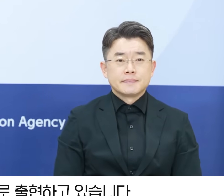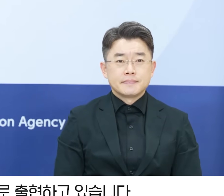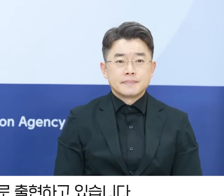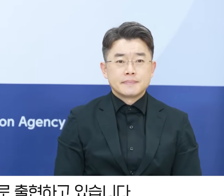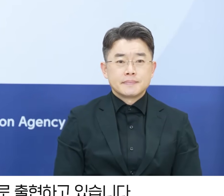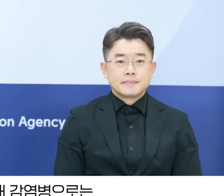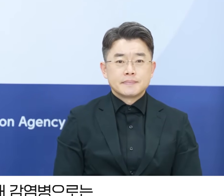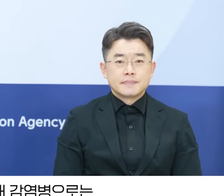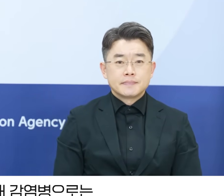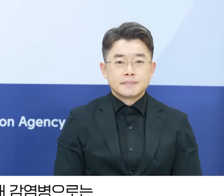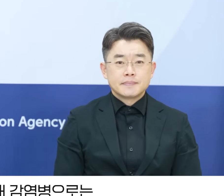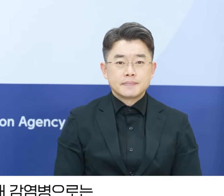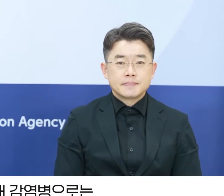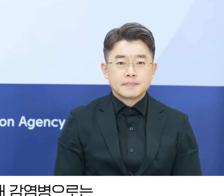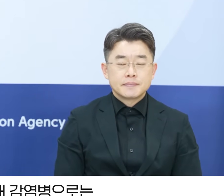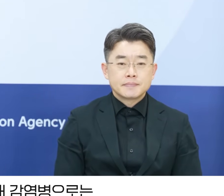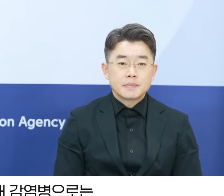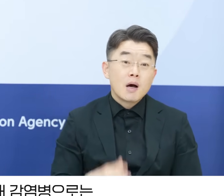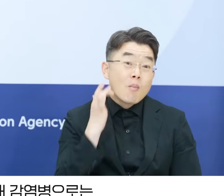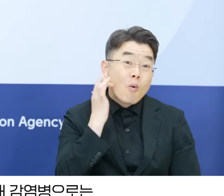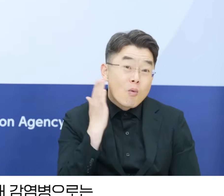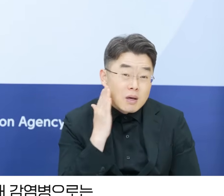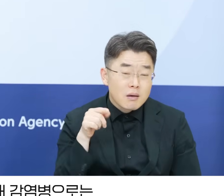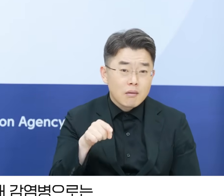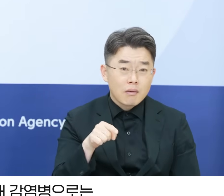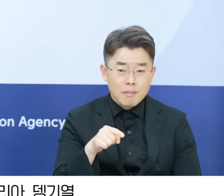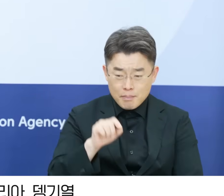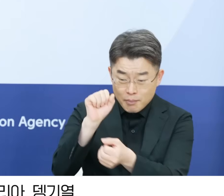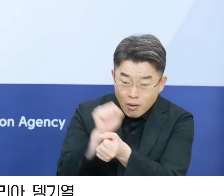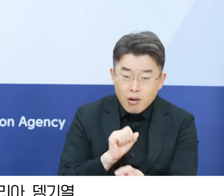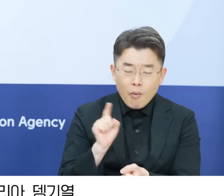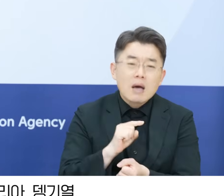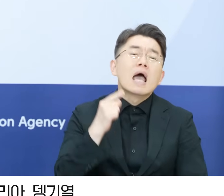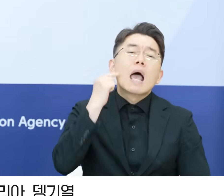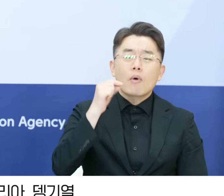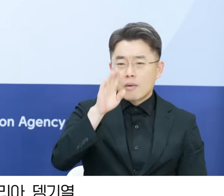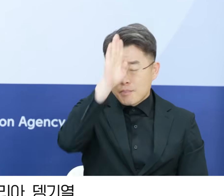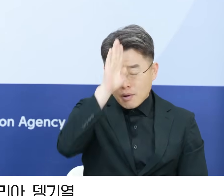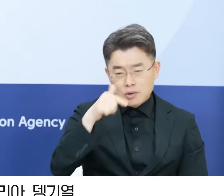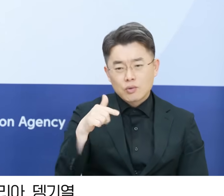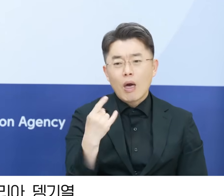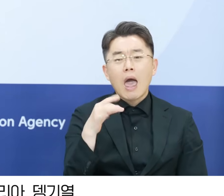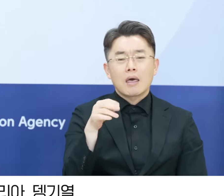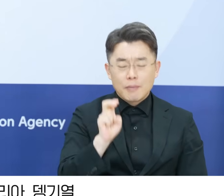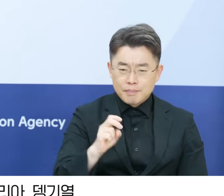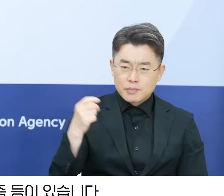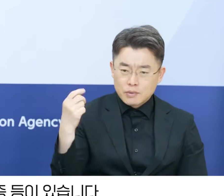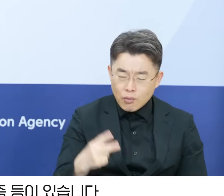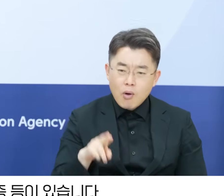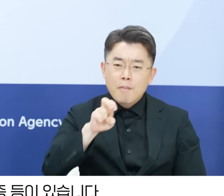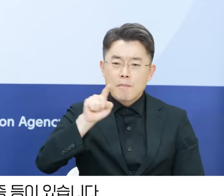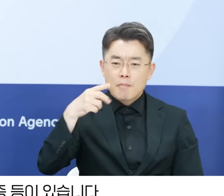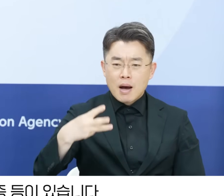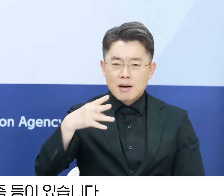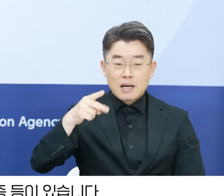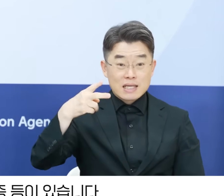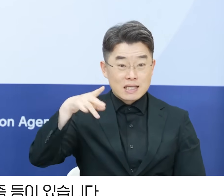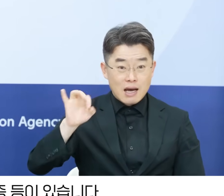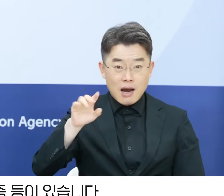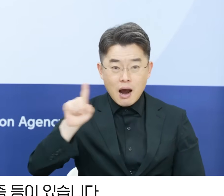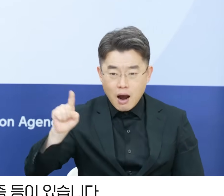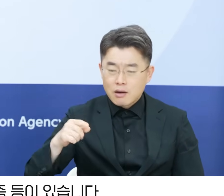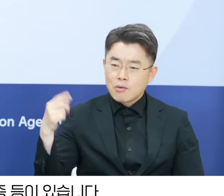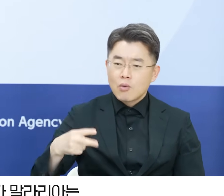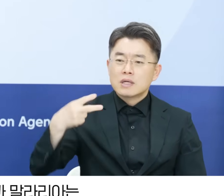있습니다. 대표적인 모기 매개 감염병으로는 일본 뇌염, 말라리아, 댕기열, 지카 바이러스 감염증